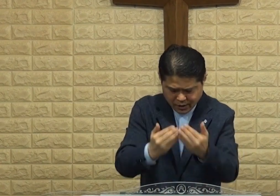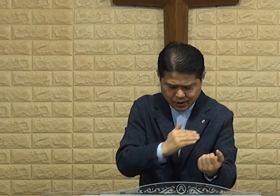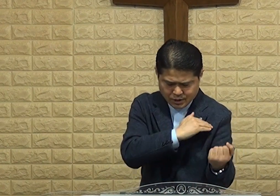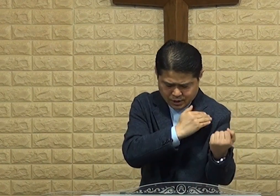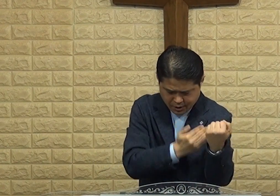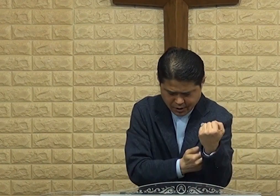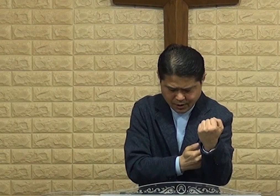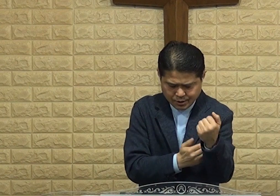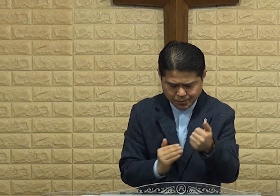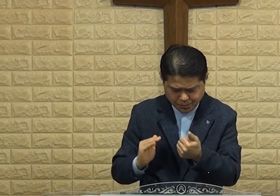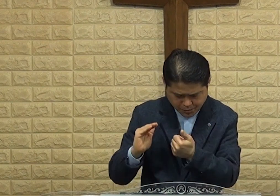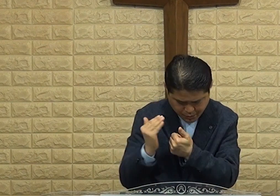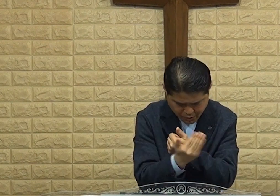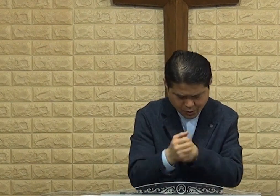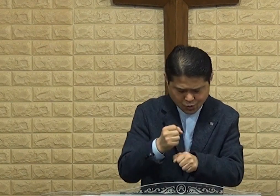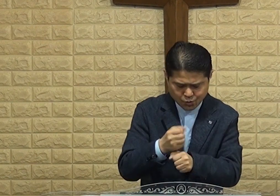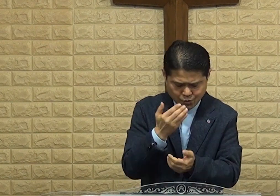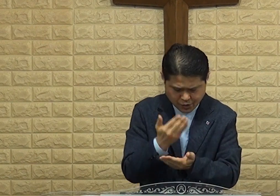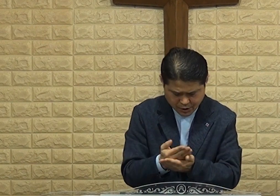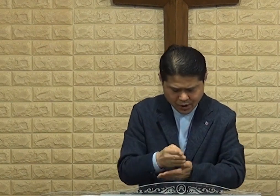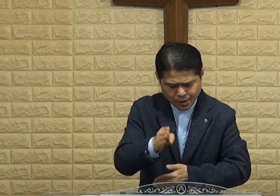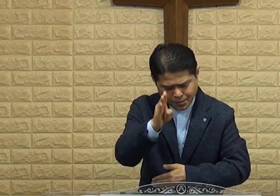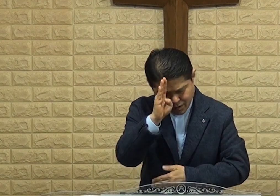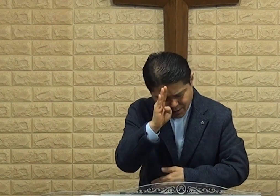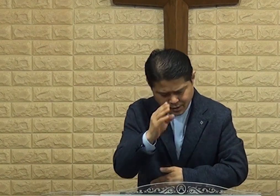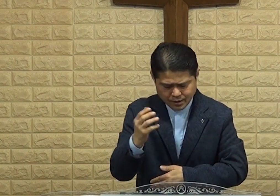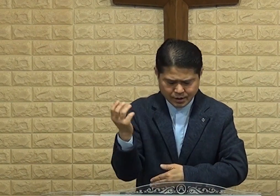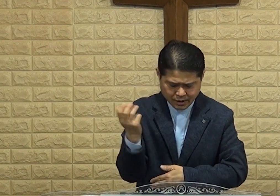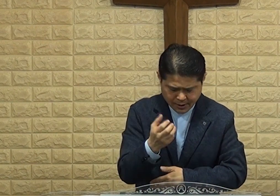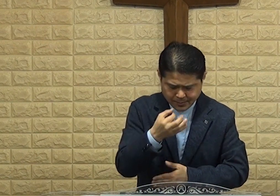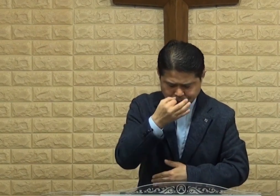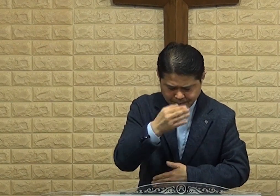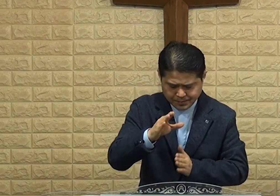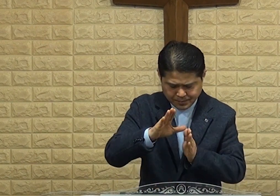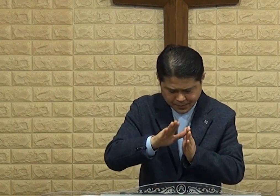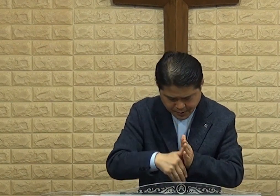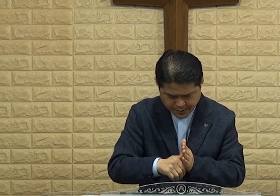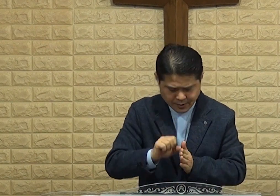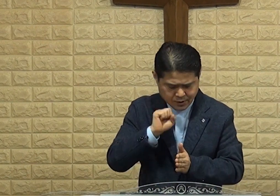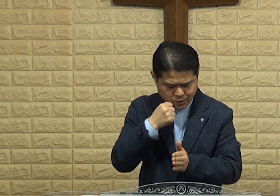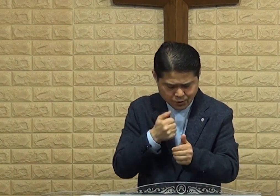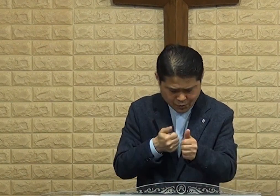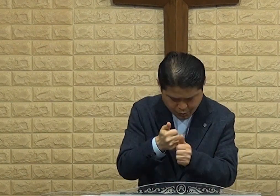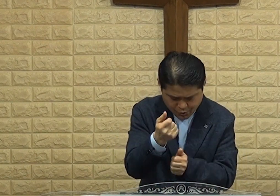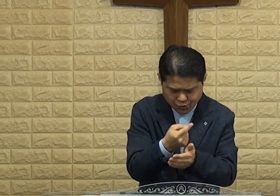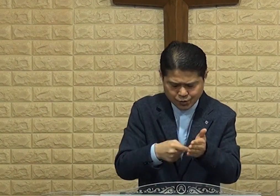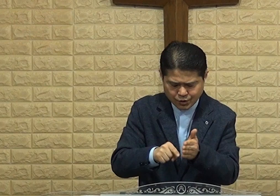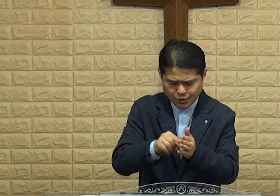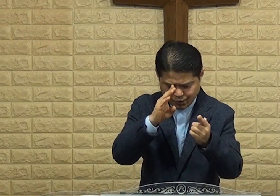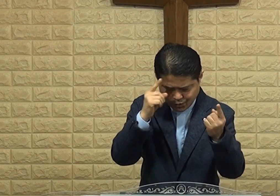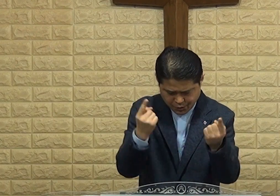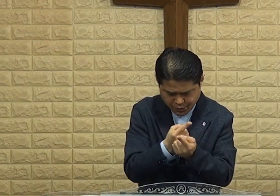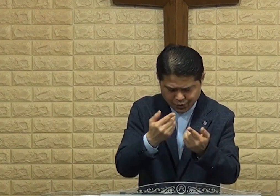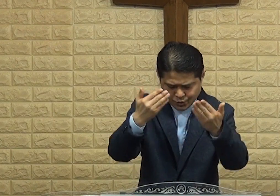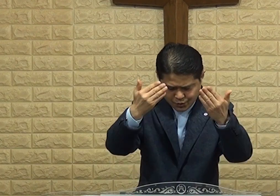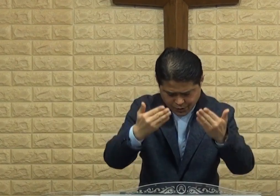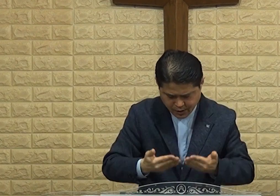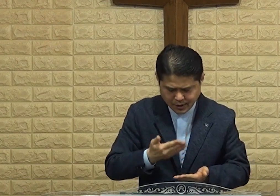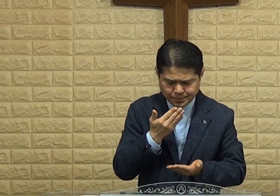안에서 아버지께서 주시는 그 열매를 우리가 받게 하여 주옵소서. 우리가 힘들더라도 함께